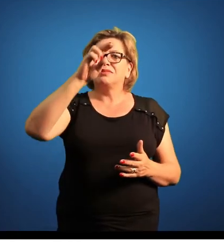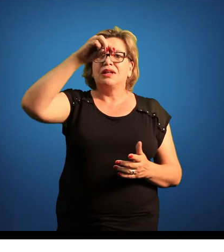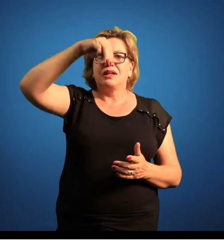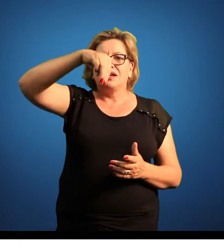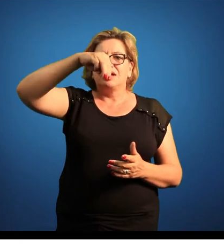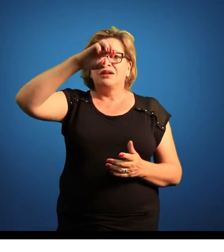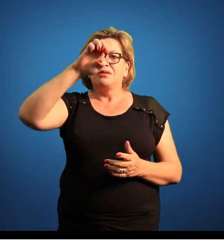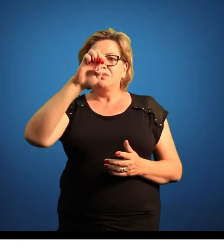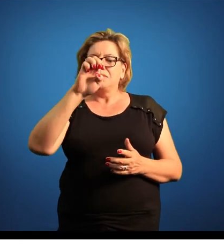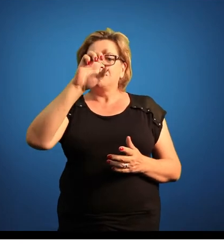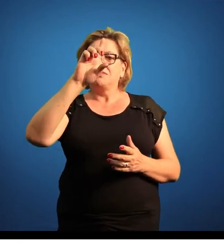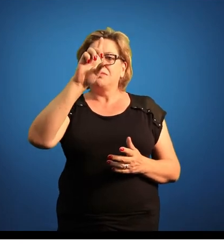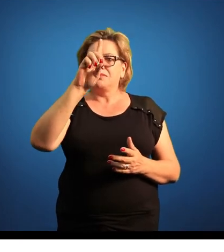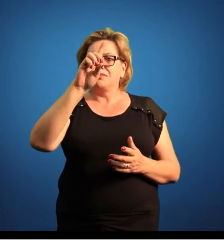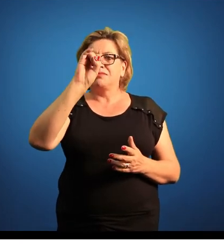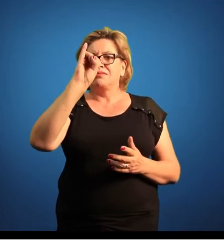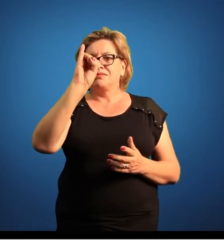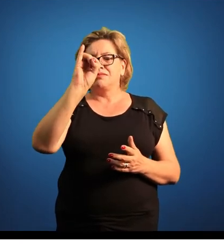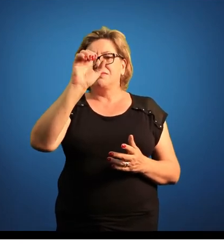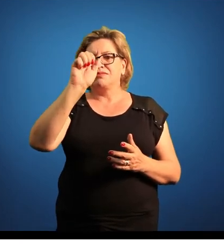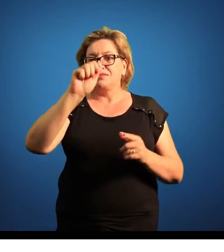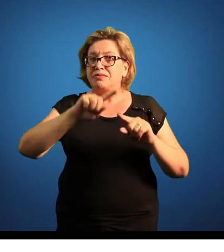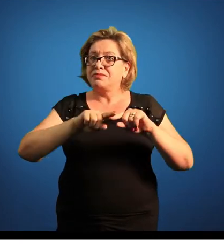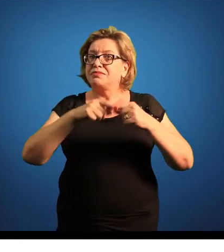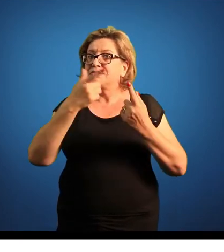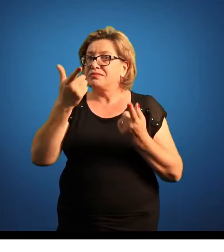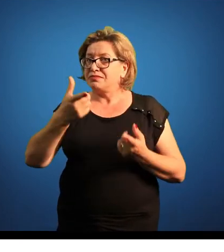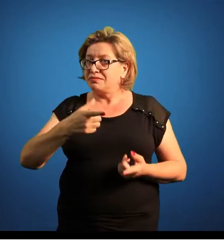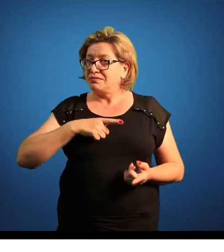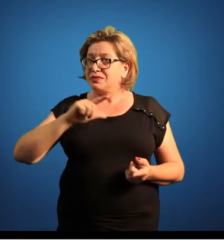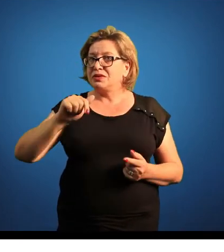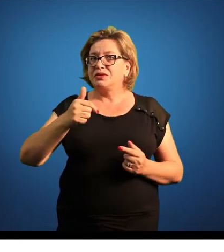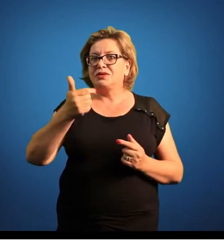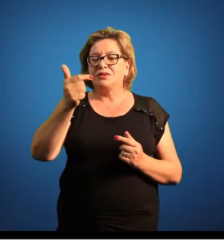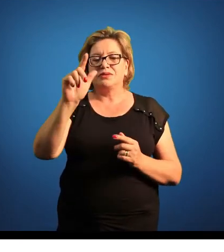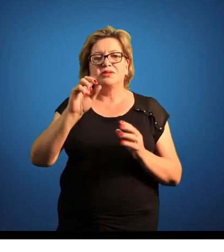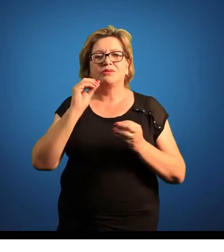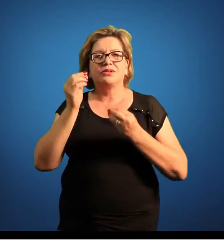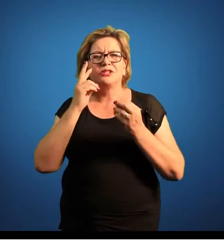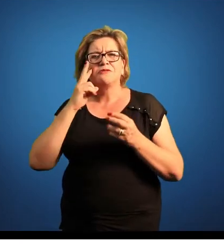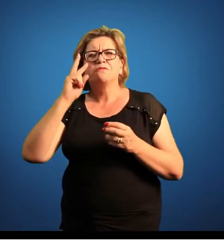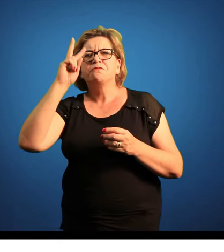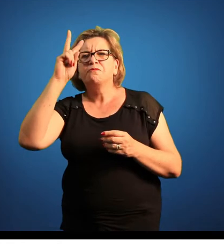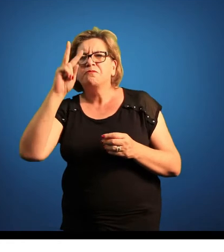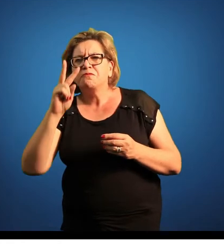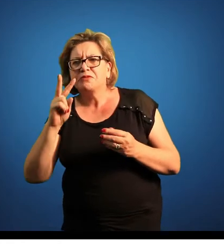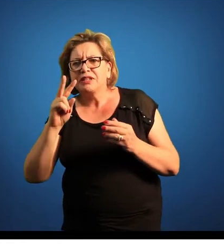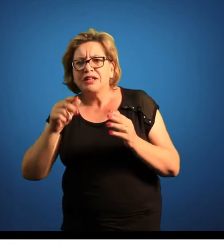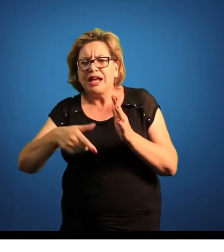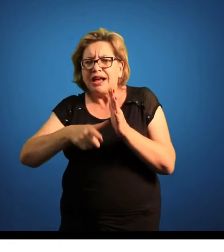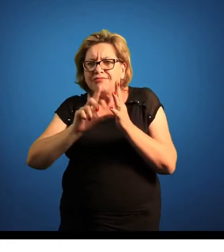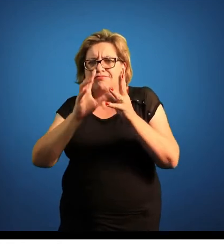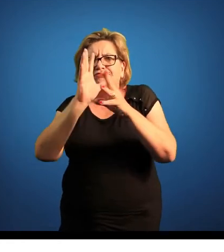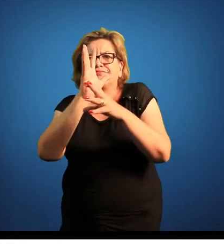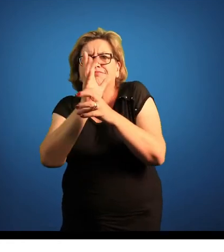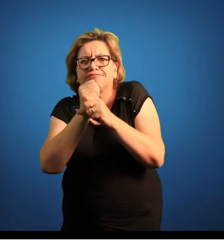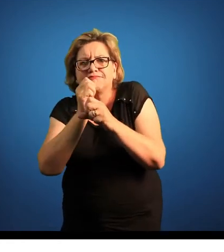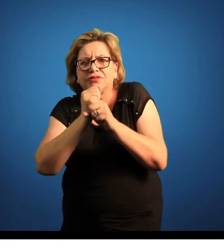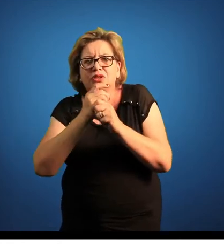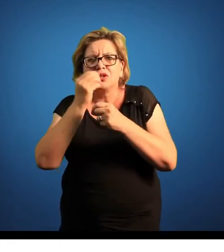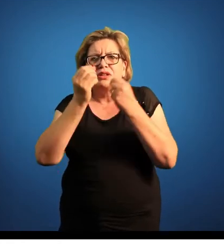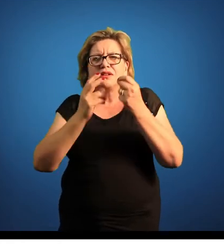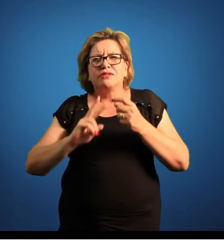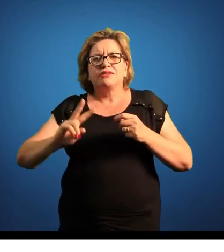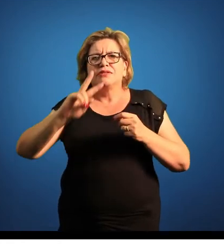É muito mais comum ouvir ela, né? Mas existem outros. Só observando os dados antes de fazer qualquer cálculo, né? Qual